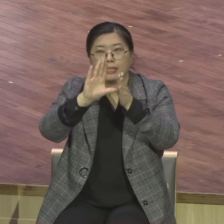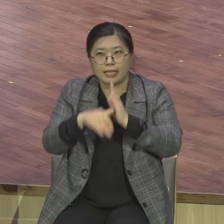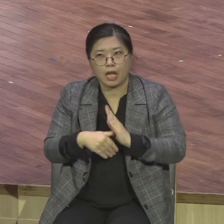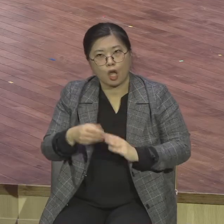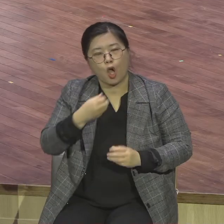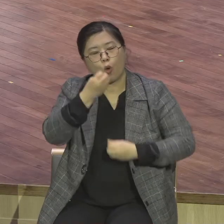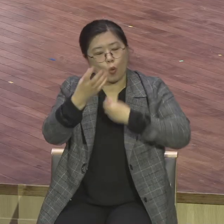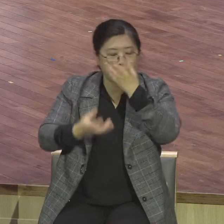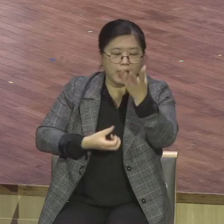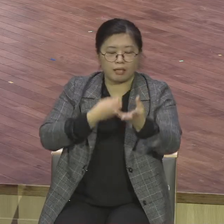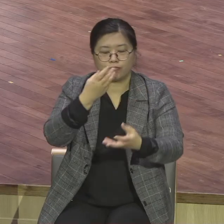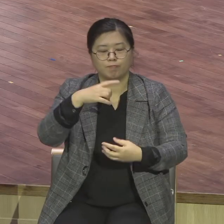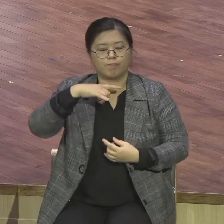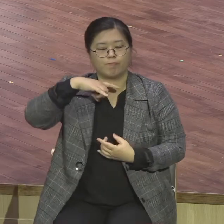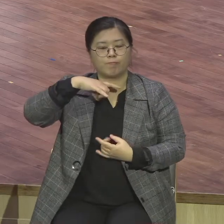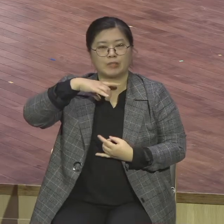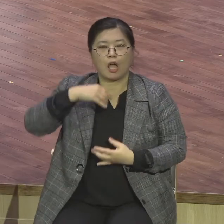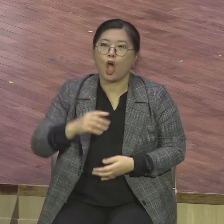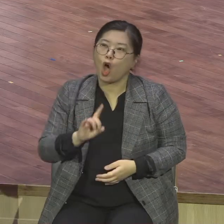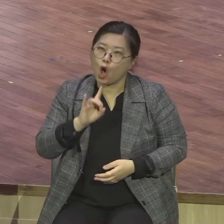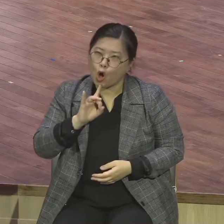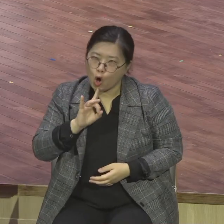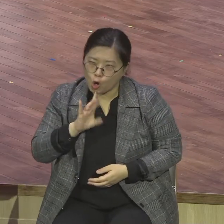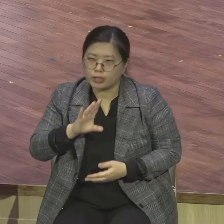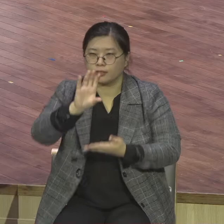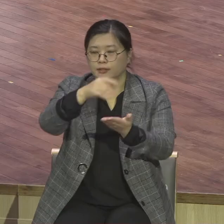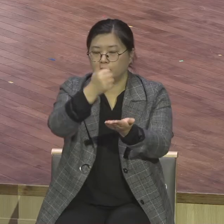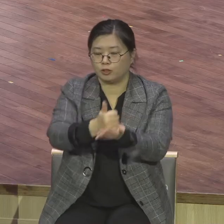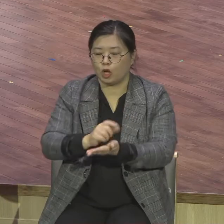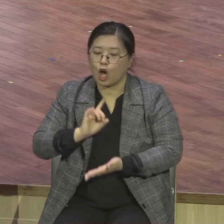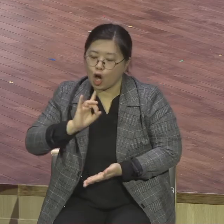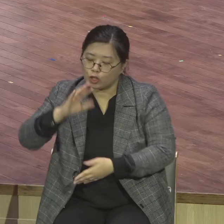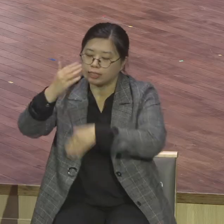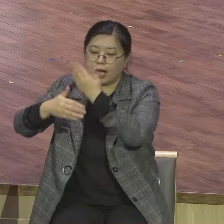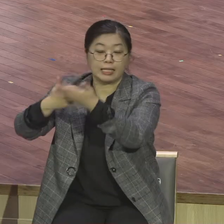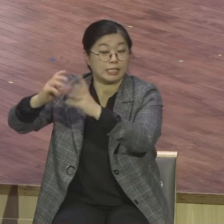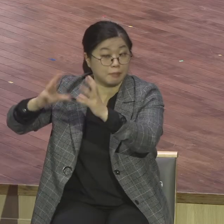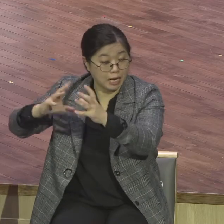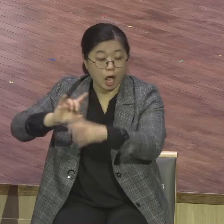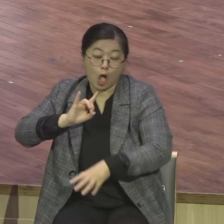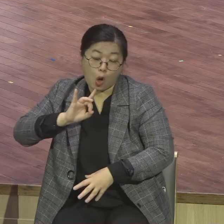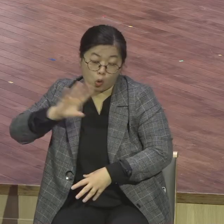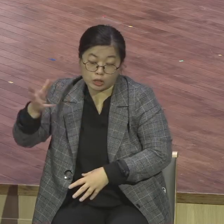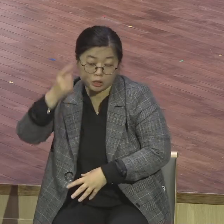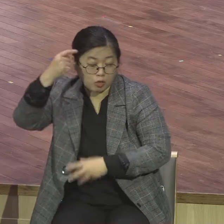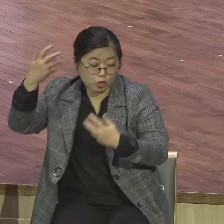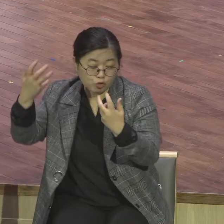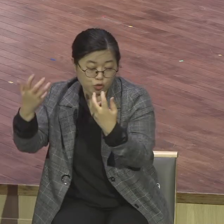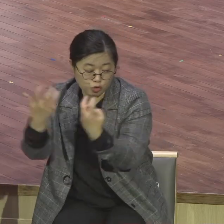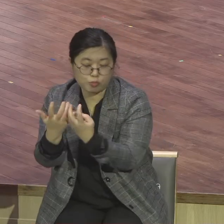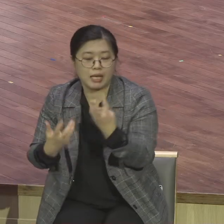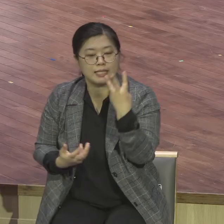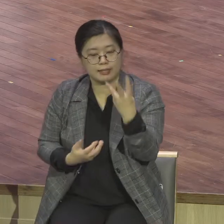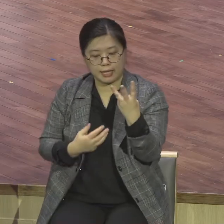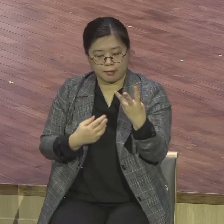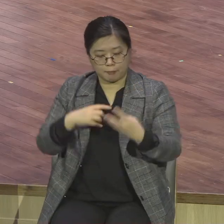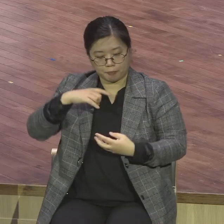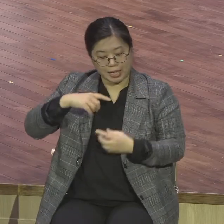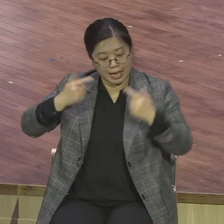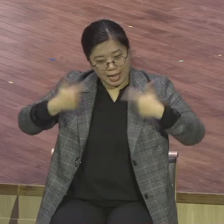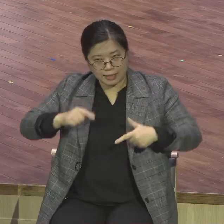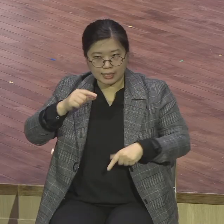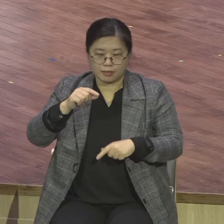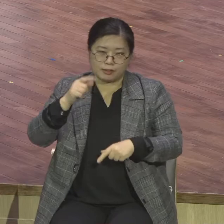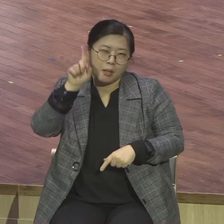일어나세요. 네, 우리 영계 성도들은 그래야 됩니다. 눈 뜨면서 사단과 싸워야 됩니다.